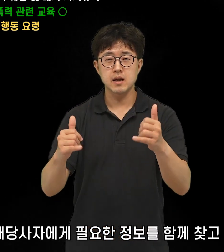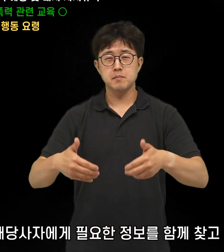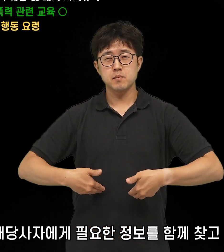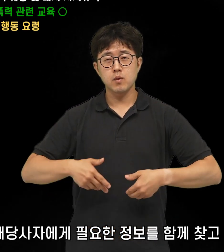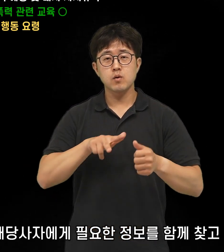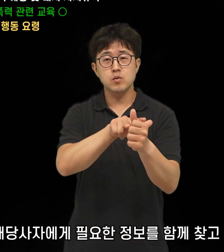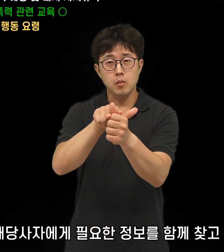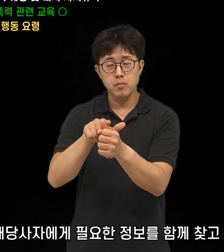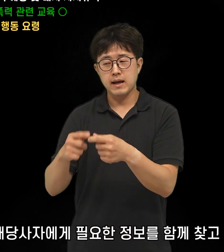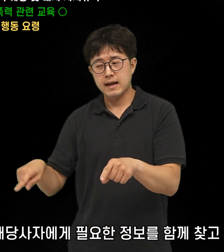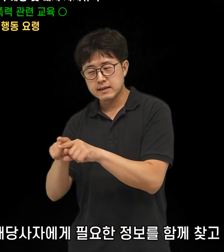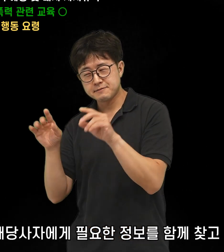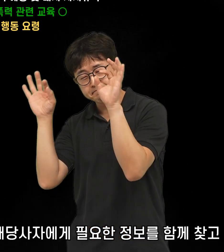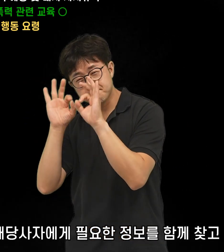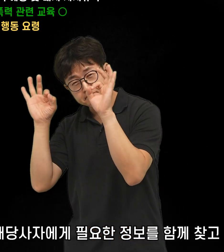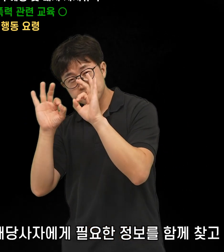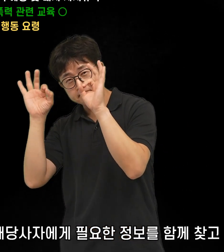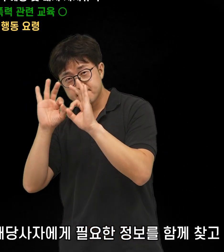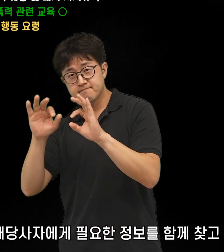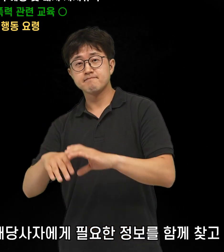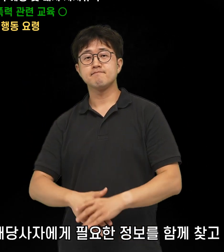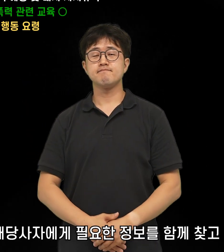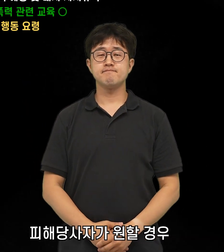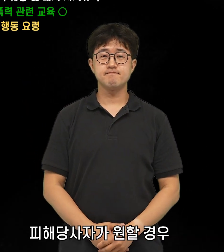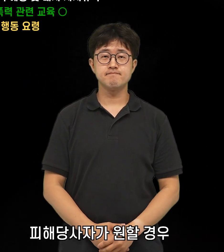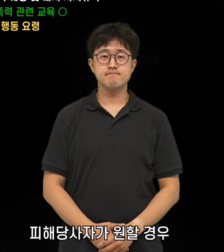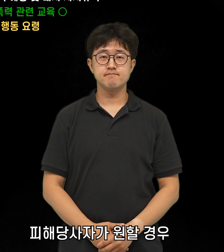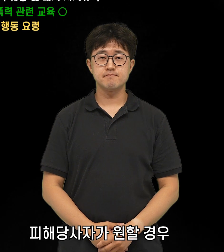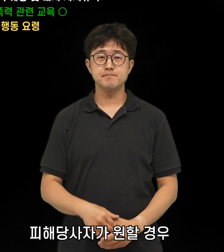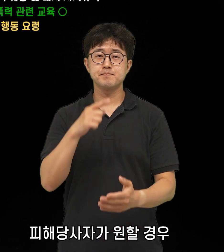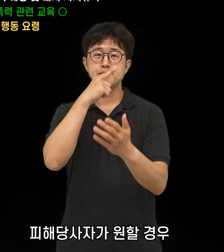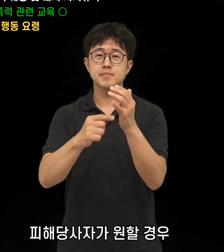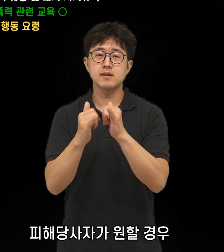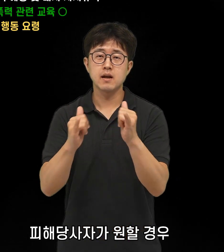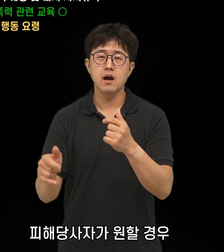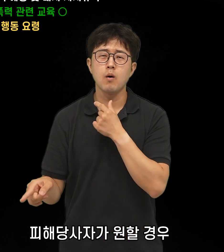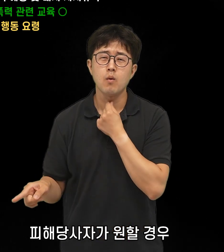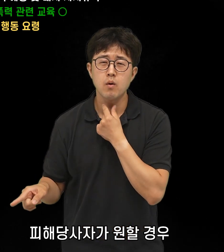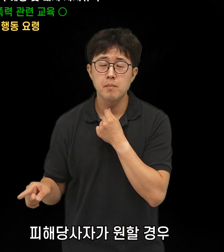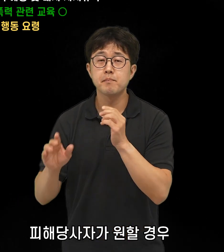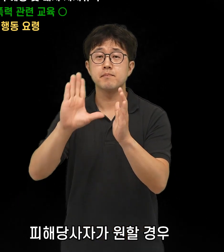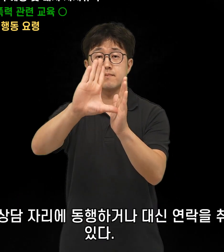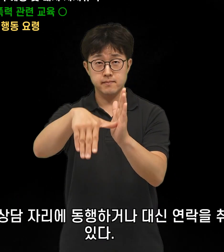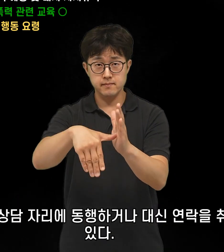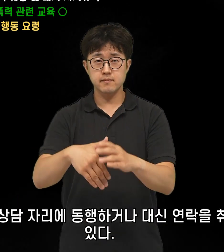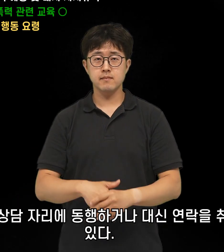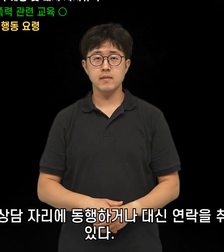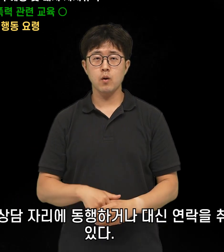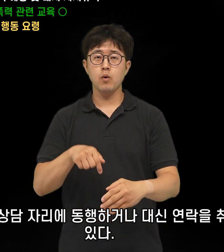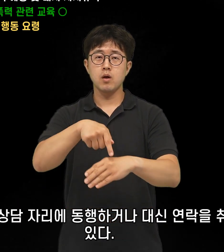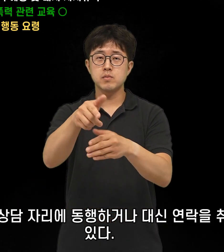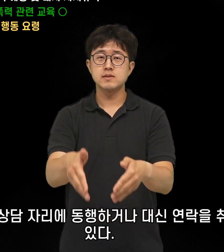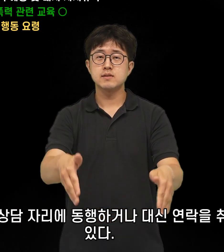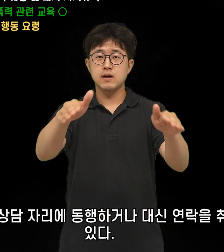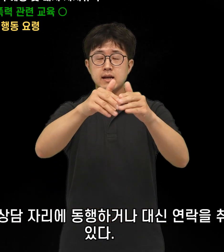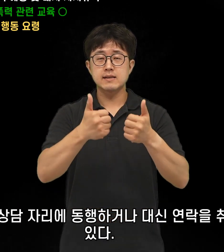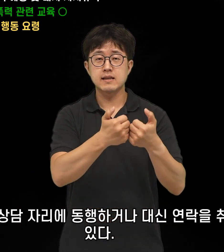필요한 정보를 함께 찾고 피해 당사자가 원할 경우 외부 기관 상담 자리에